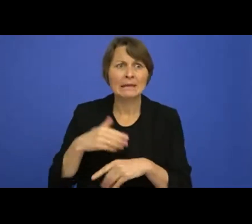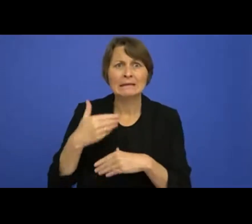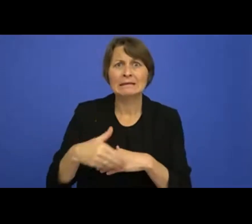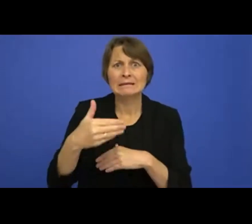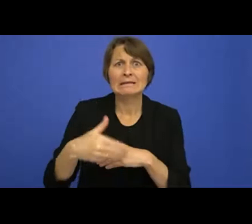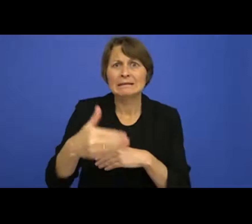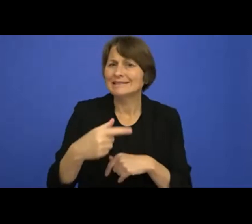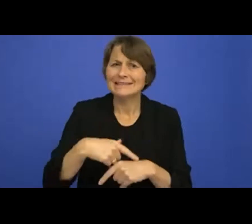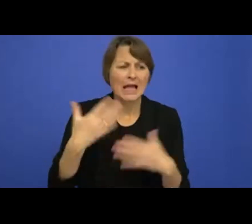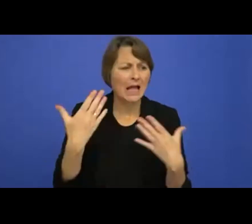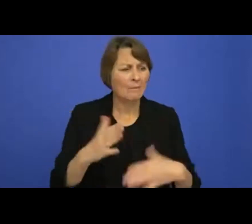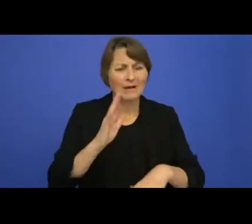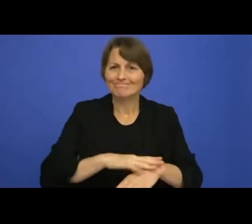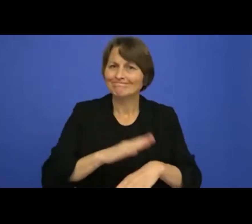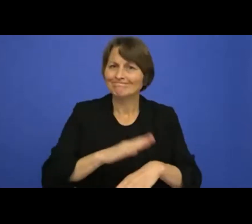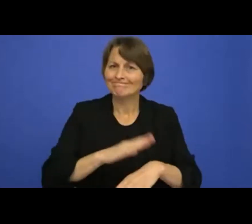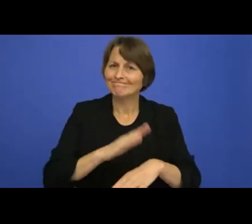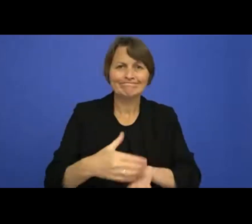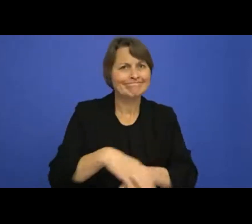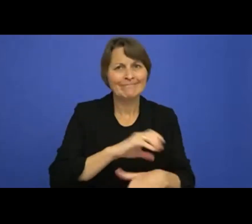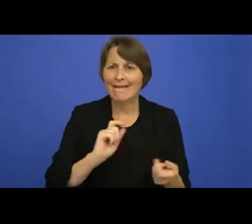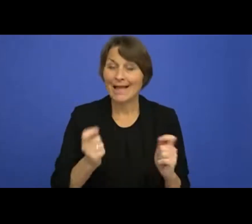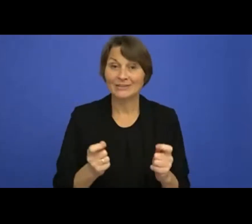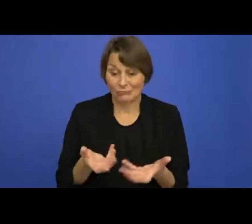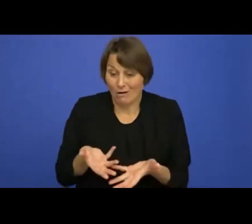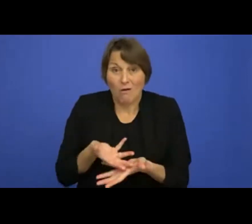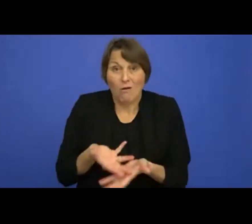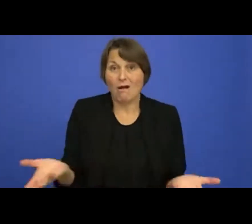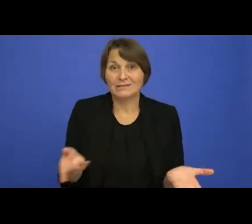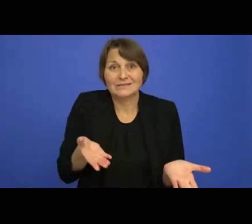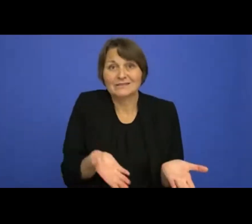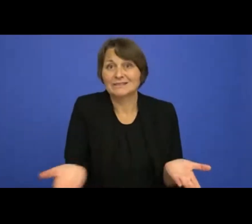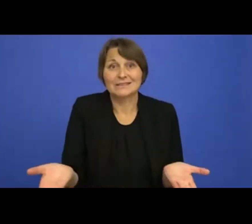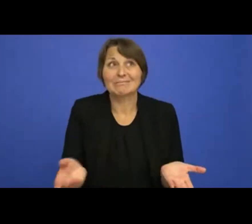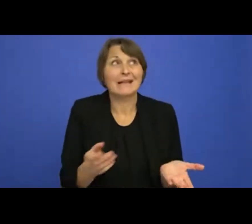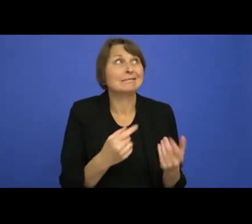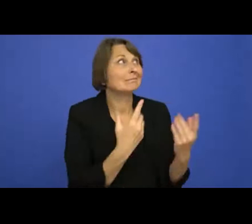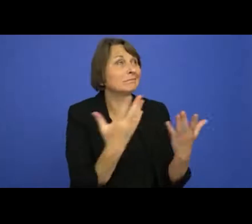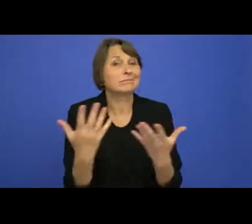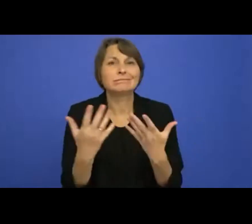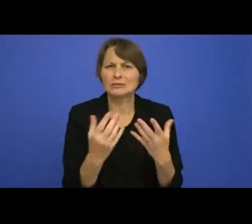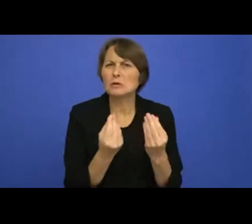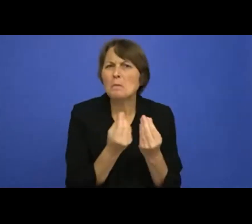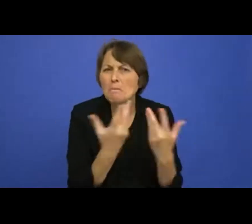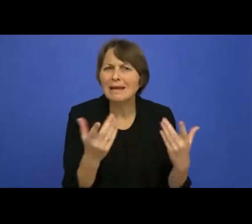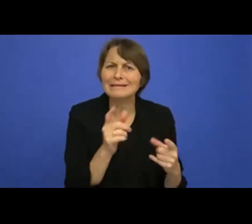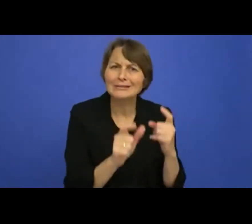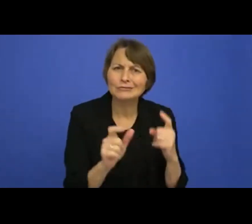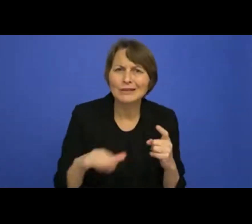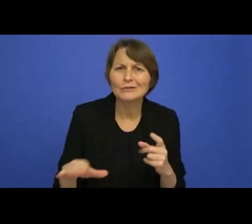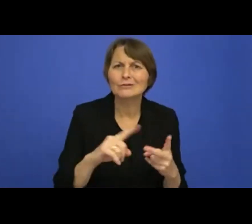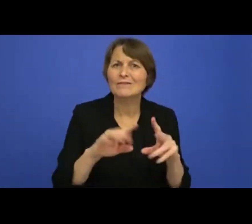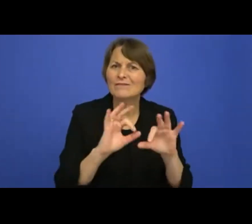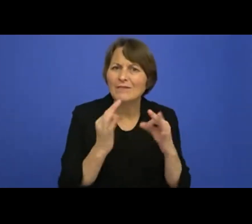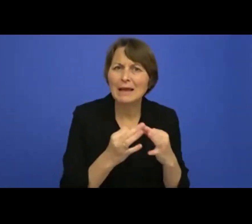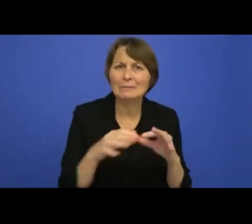mutualiser les ressources et passer à l'action, car il y a une perte énorme au niveau des sociétés, des